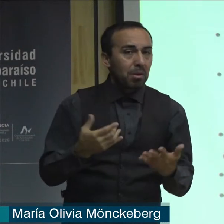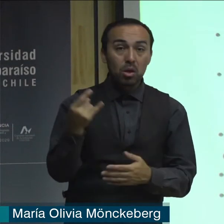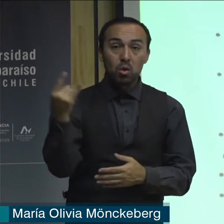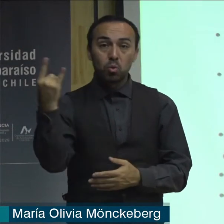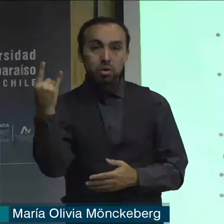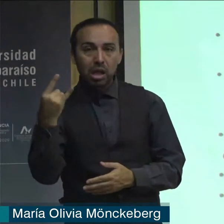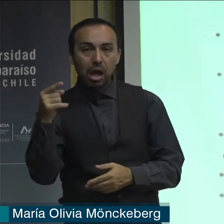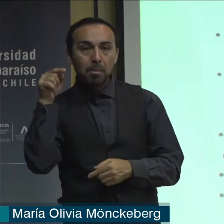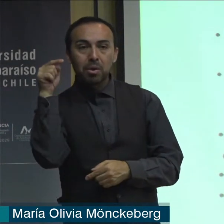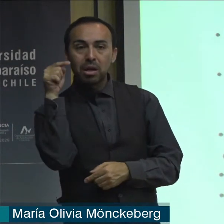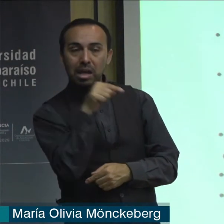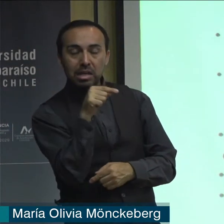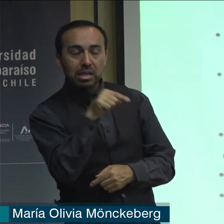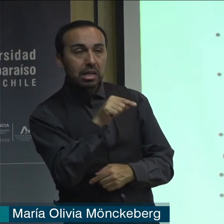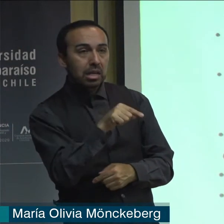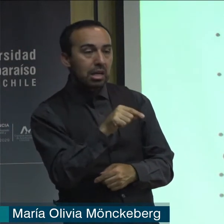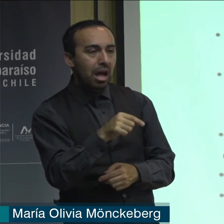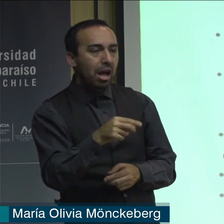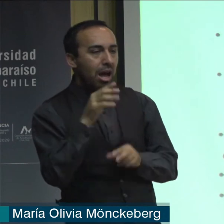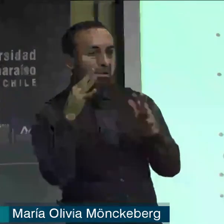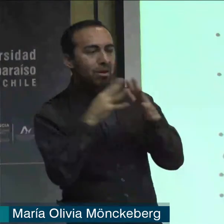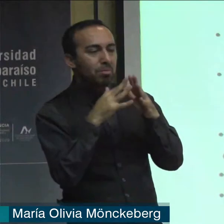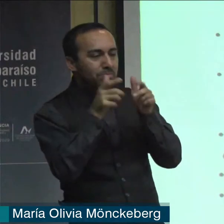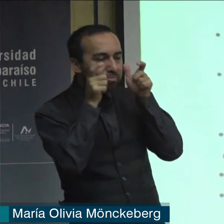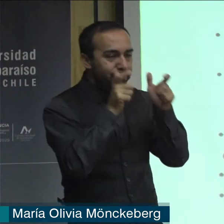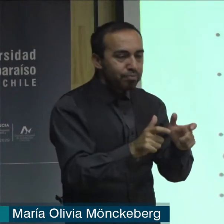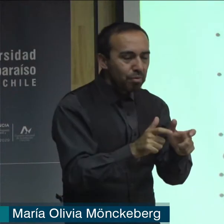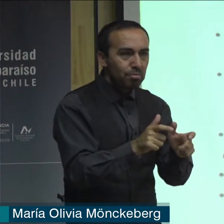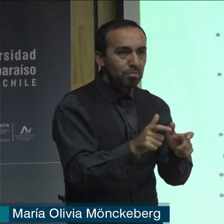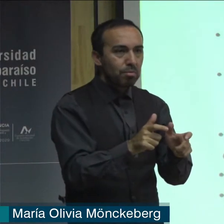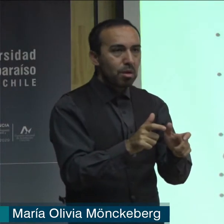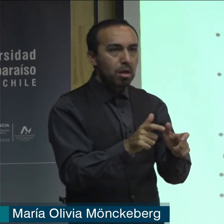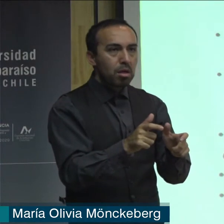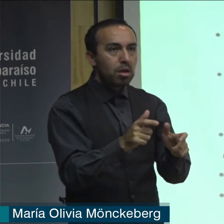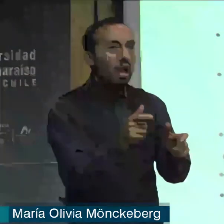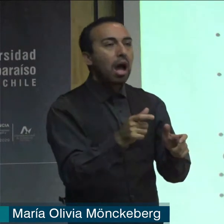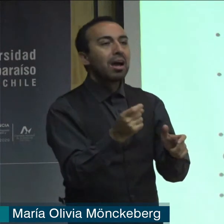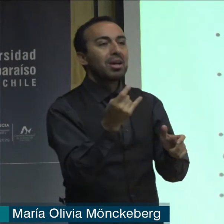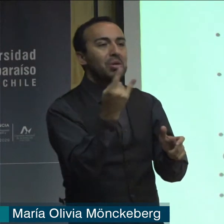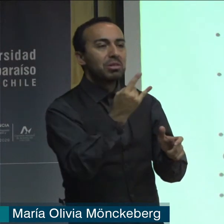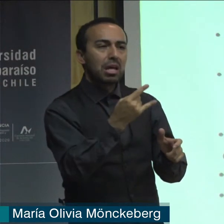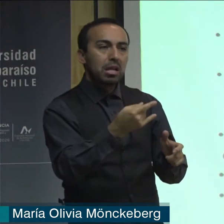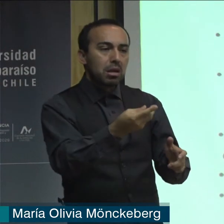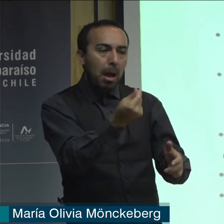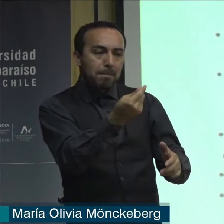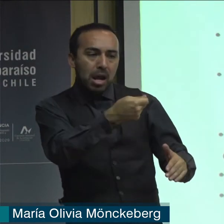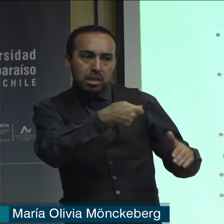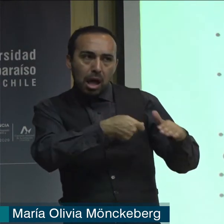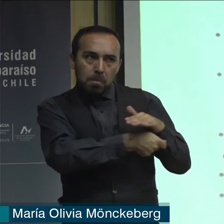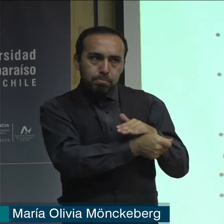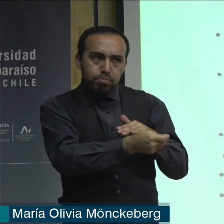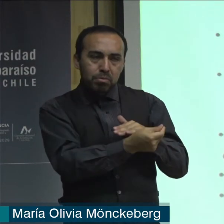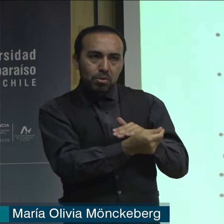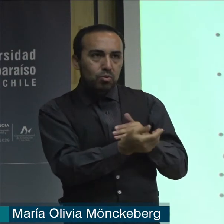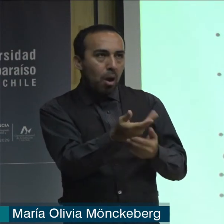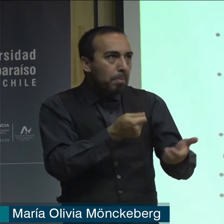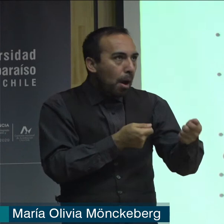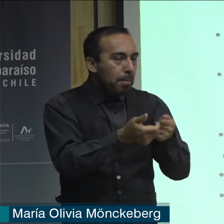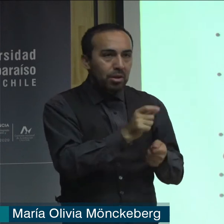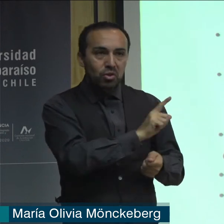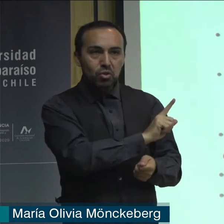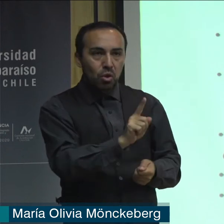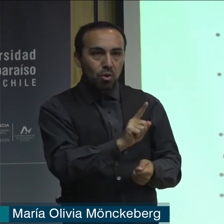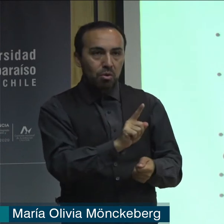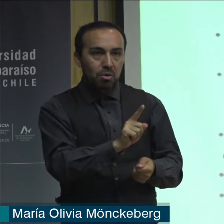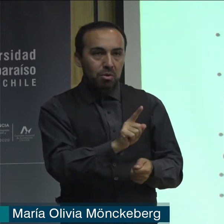militar que no dejó que las universidades estuvieran fines de lucro porque les parecía seguramente